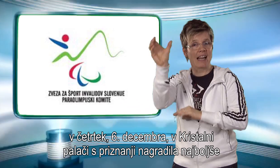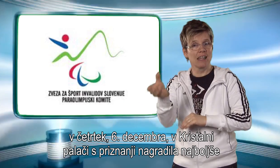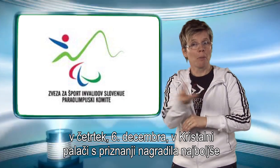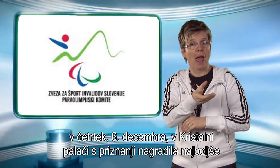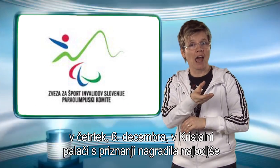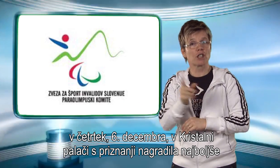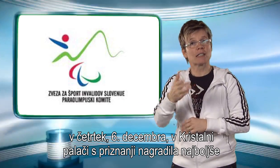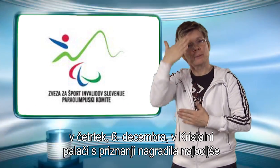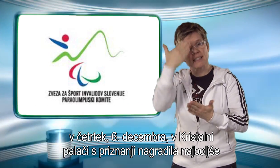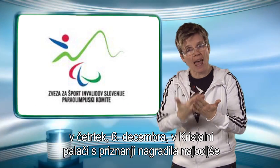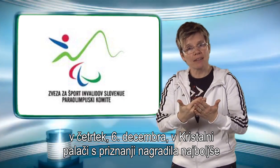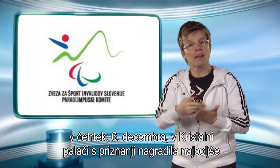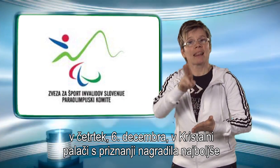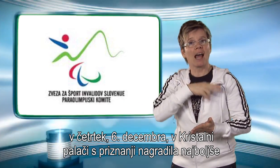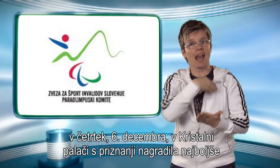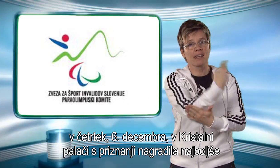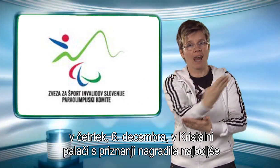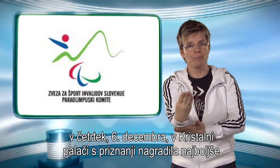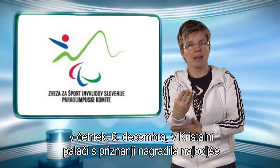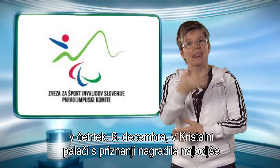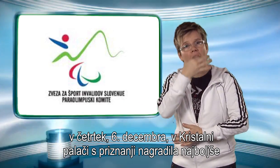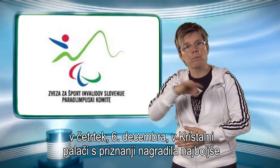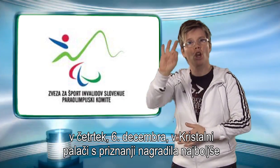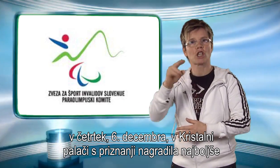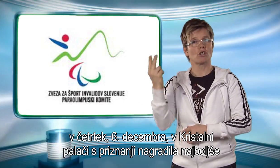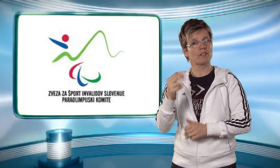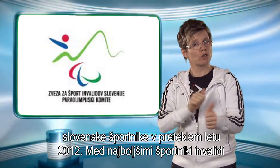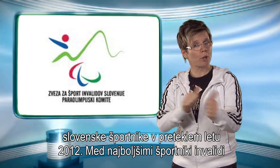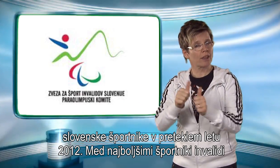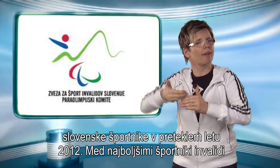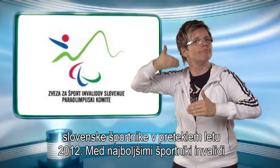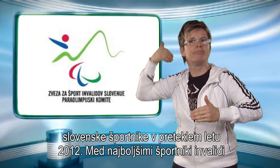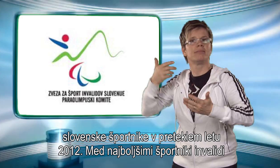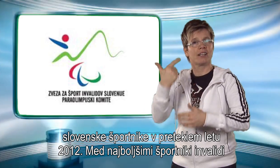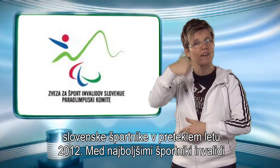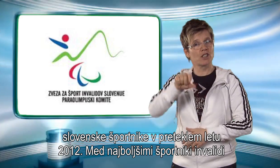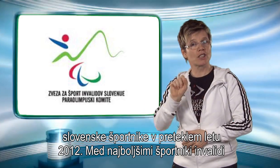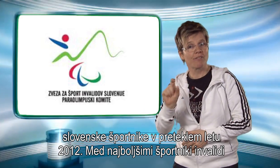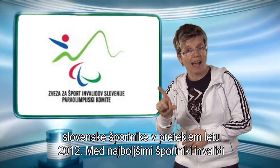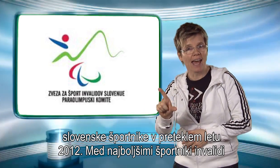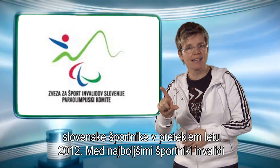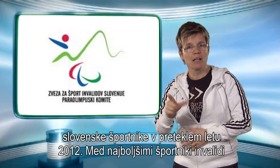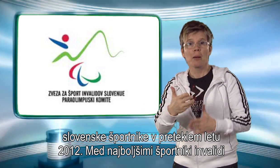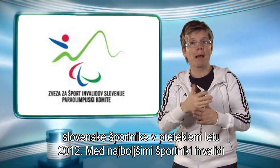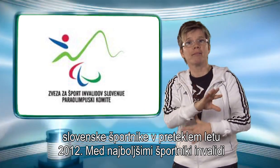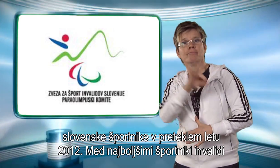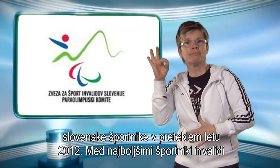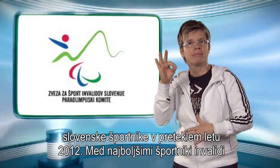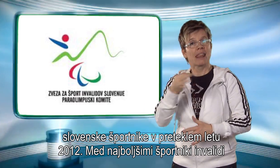nagradila najboljše slovenske športnike v preteklem letu 2012. Med najboljšimi